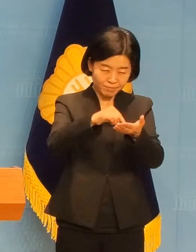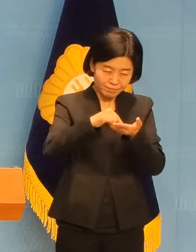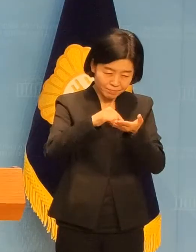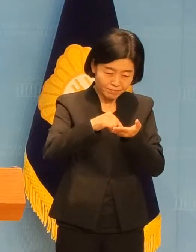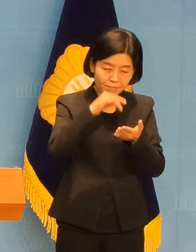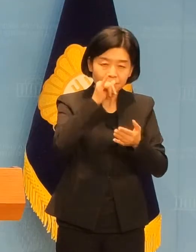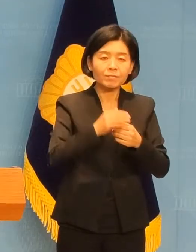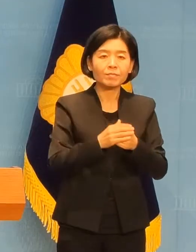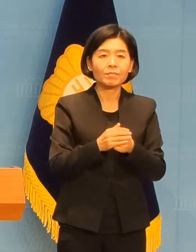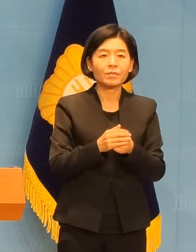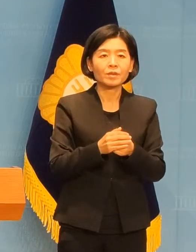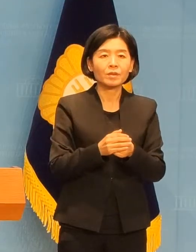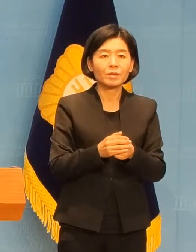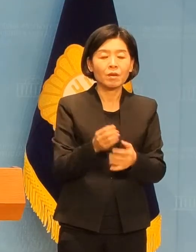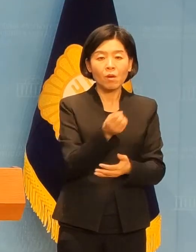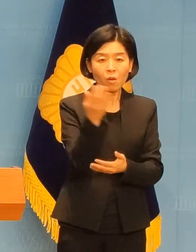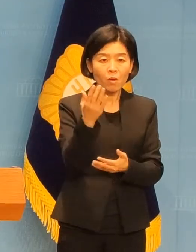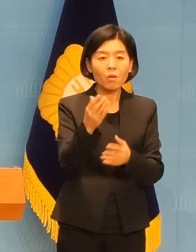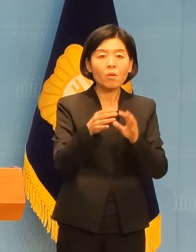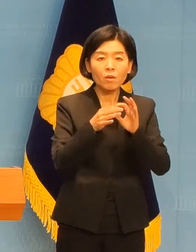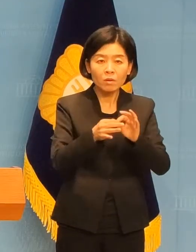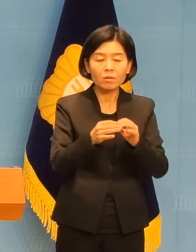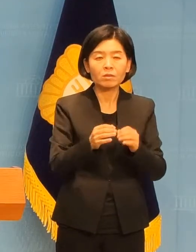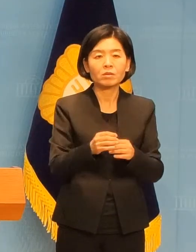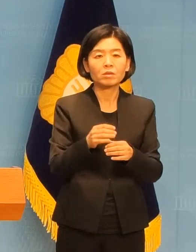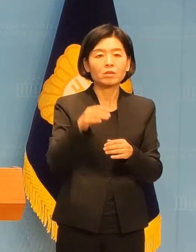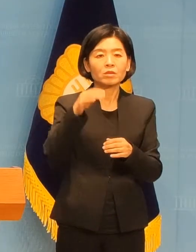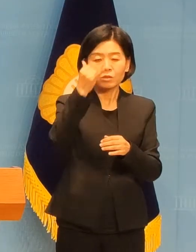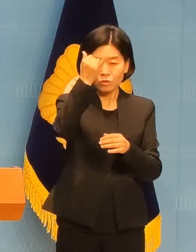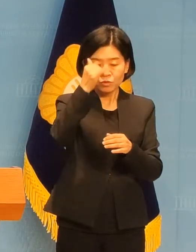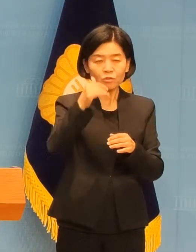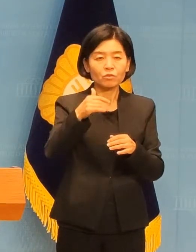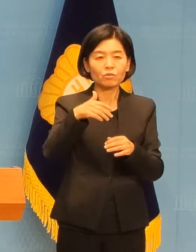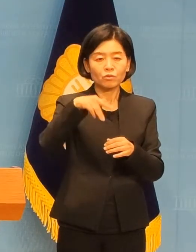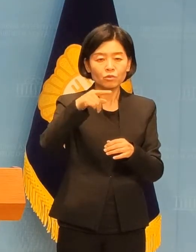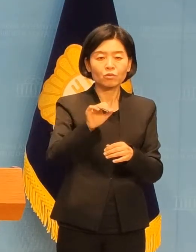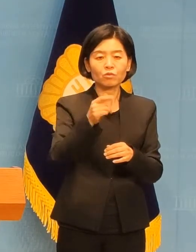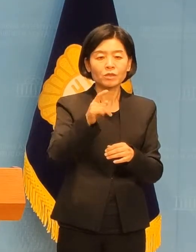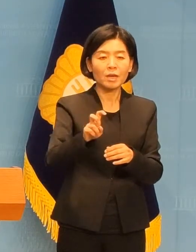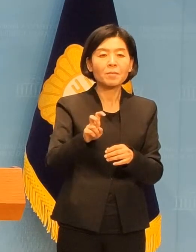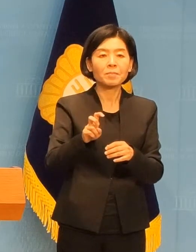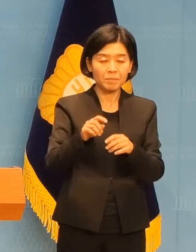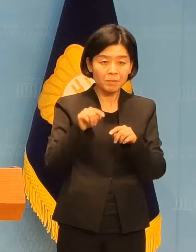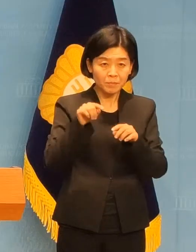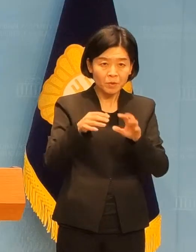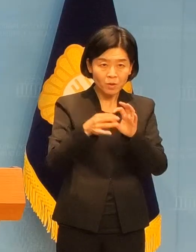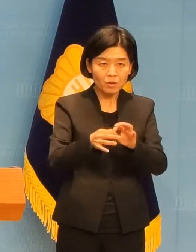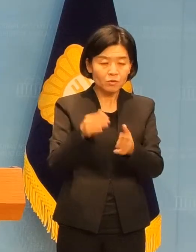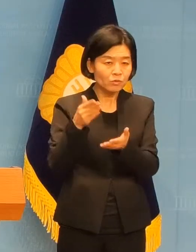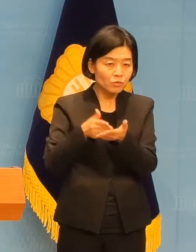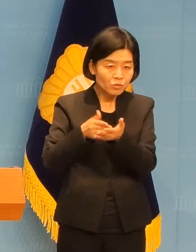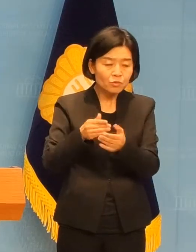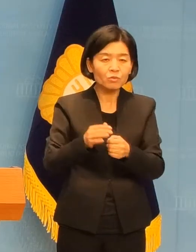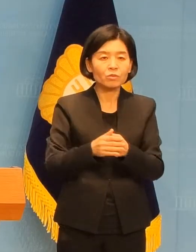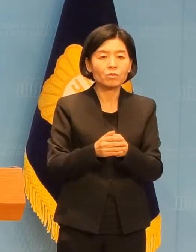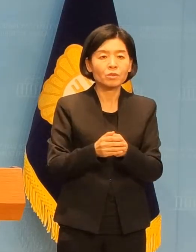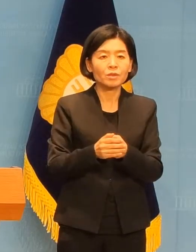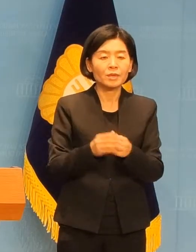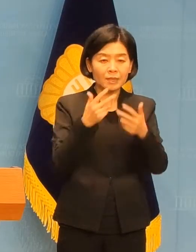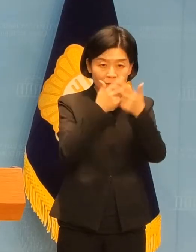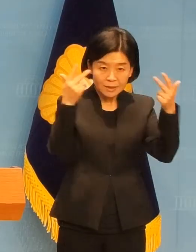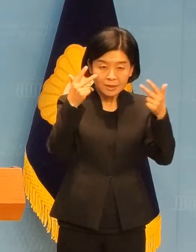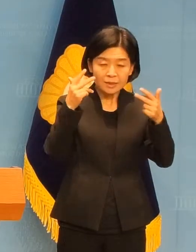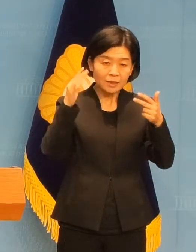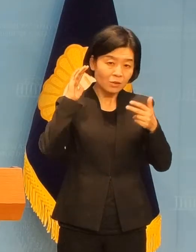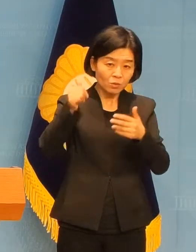언론 대응 보고 말씀드리겠습니다. 충남 이 뉴스는 10월 24일자 보도에서 민주당의 사법개혁을 이재명 대통령